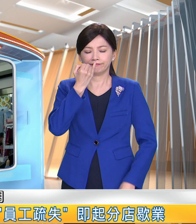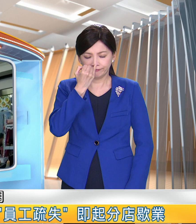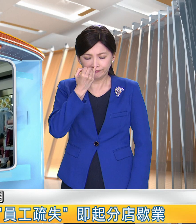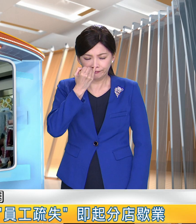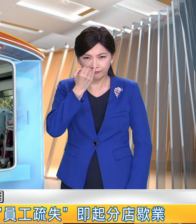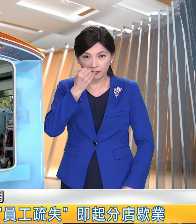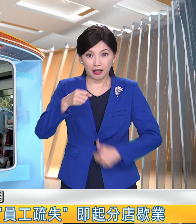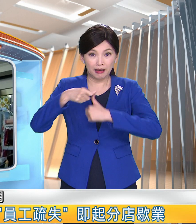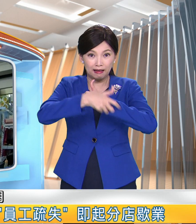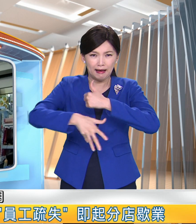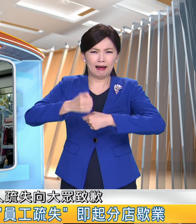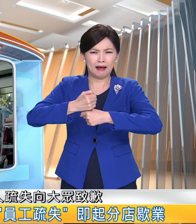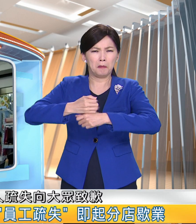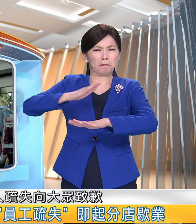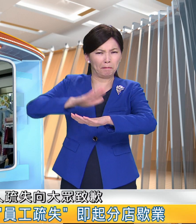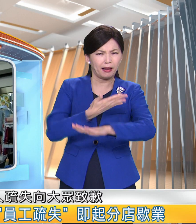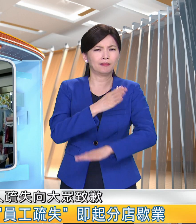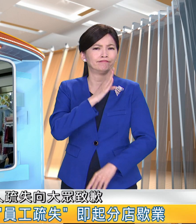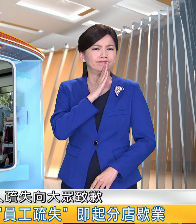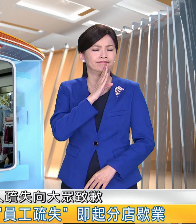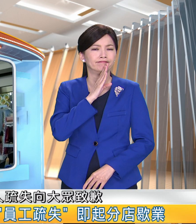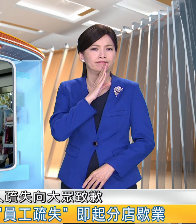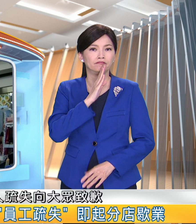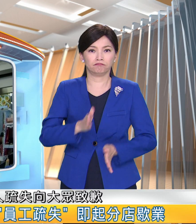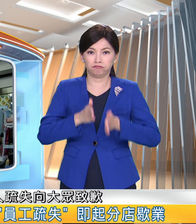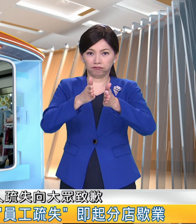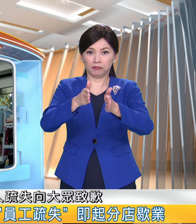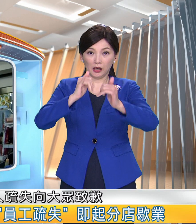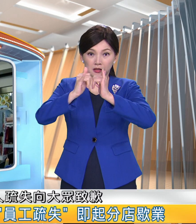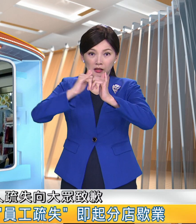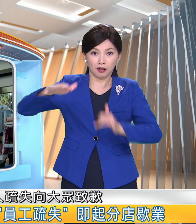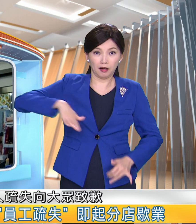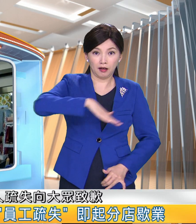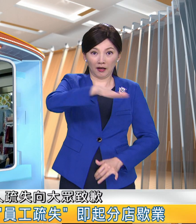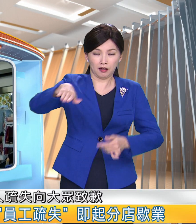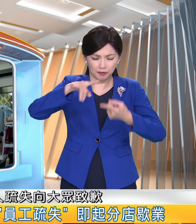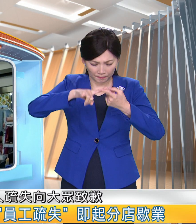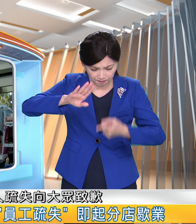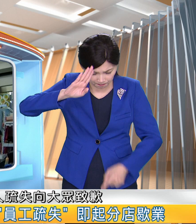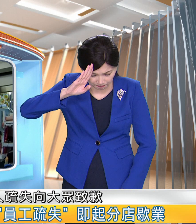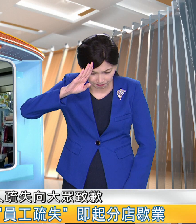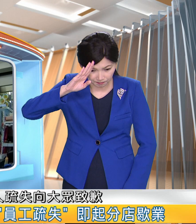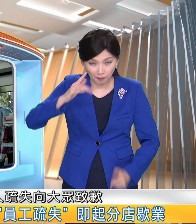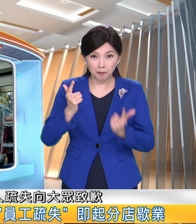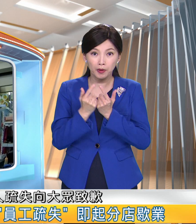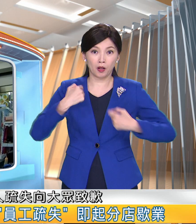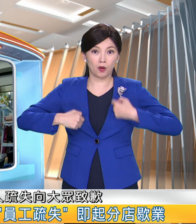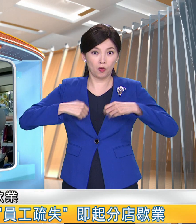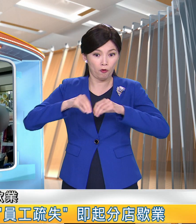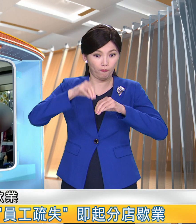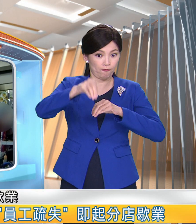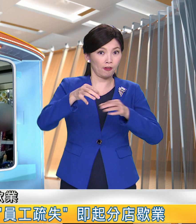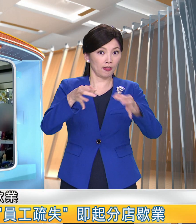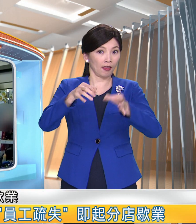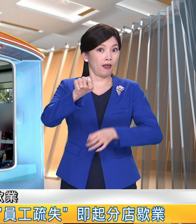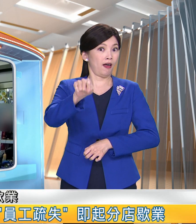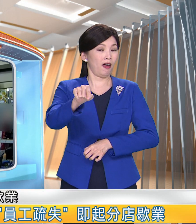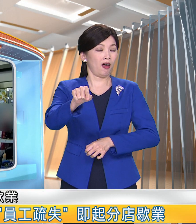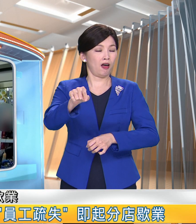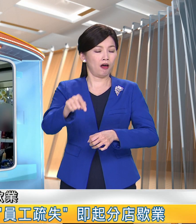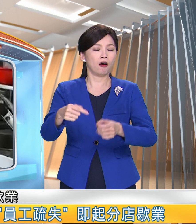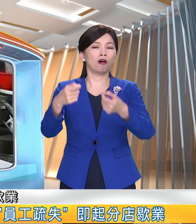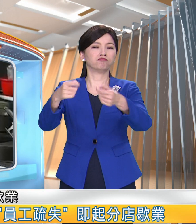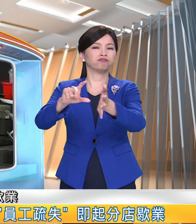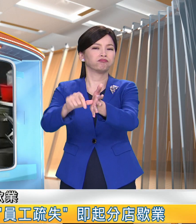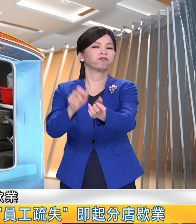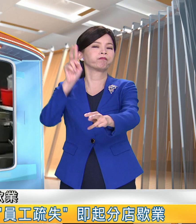出声明，承认这是员工个人疏失，向社会大众致歉。北投分店也暂